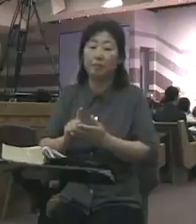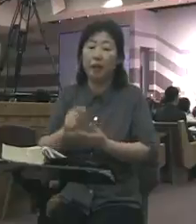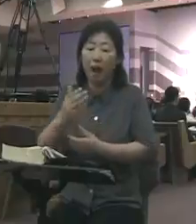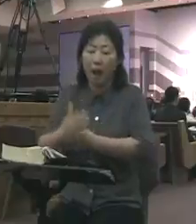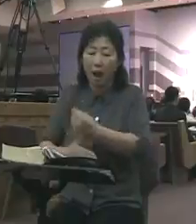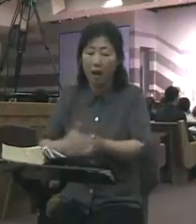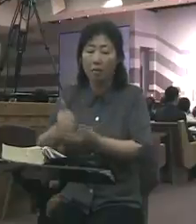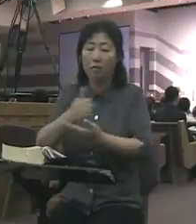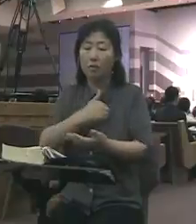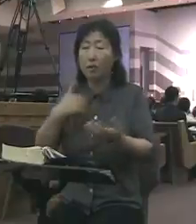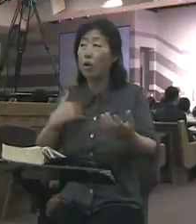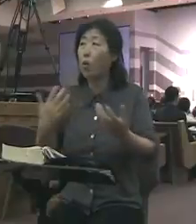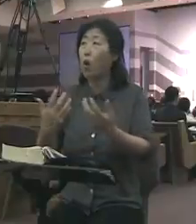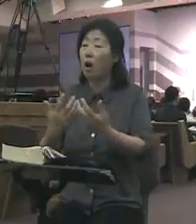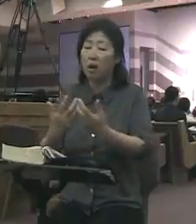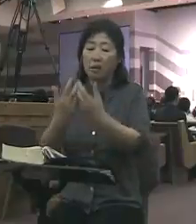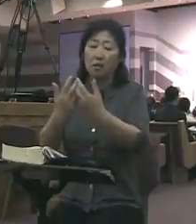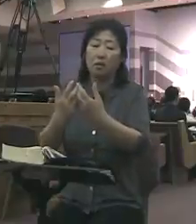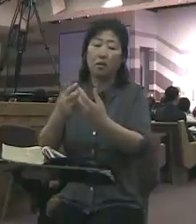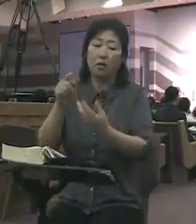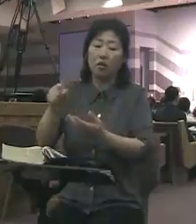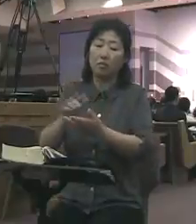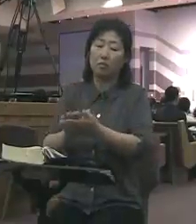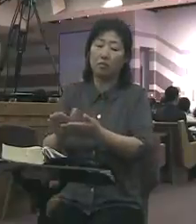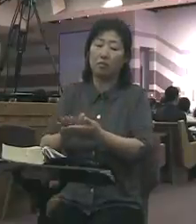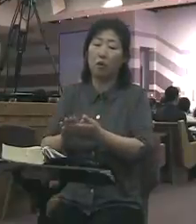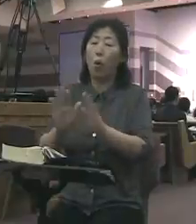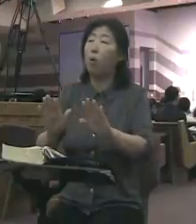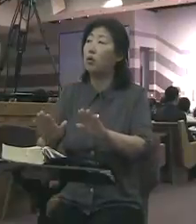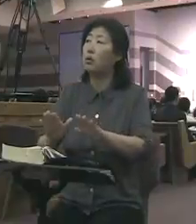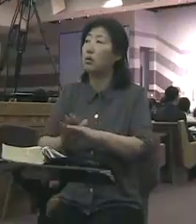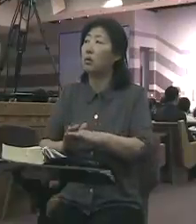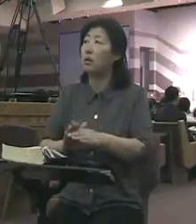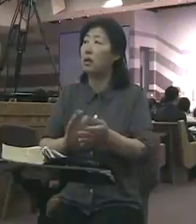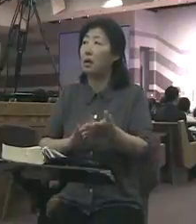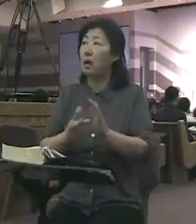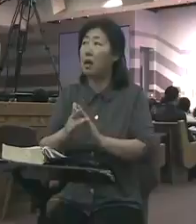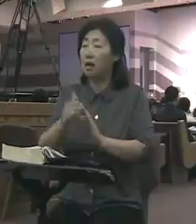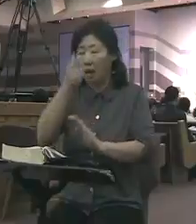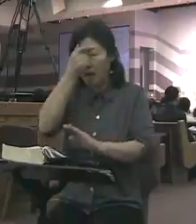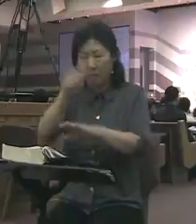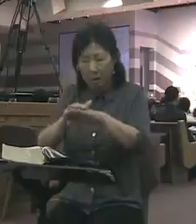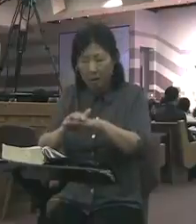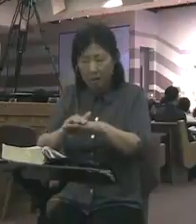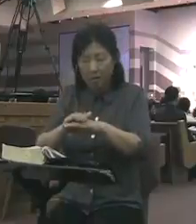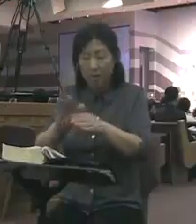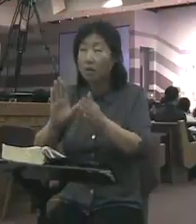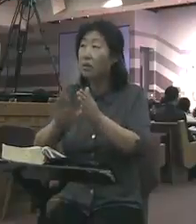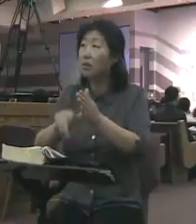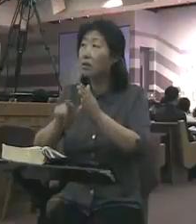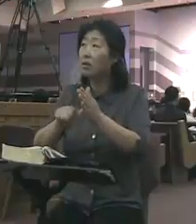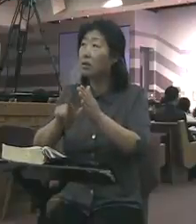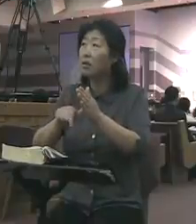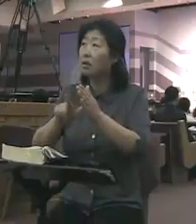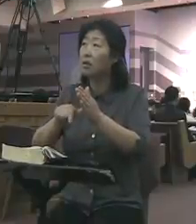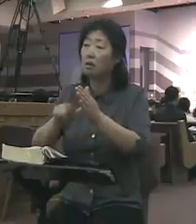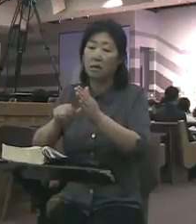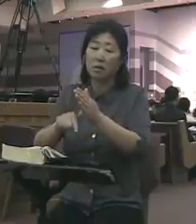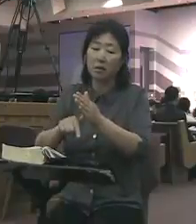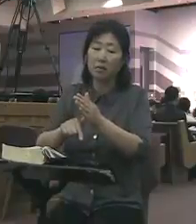채워지는 것이에요. 여러분 오늘 예배드리는 이 순간 그러한 모멘트가 우리에게 다 있어야 합니다. 이